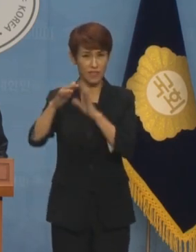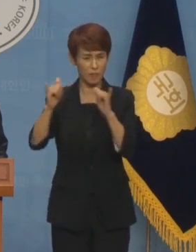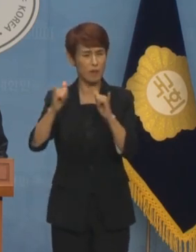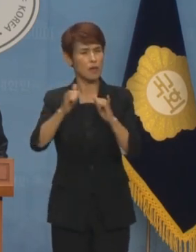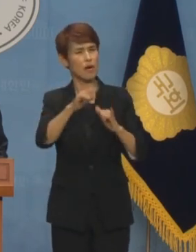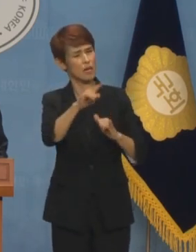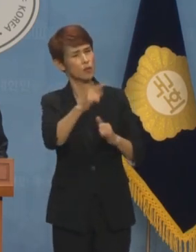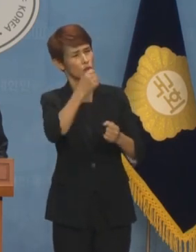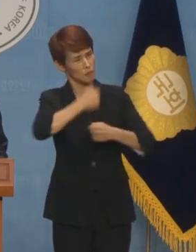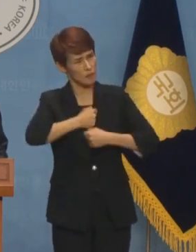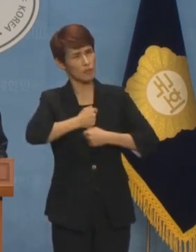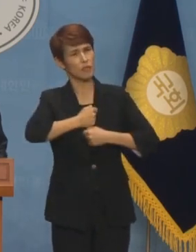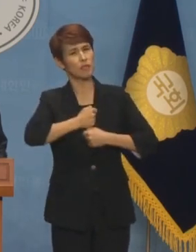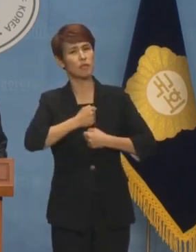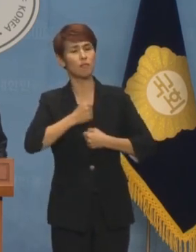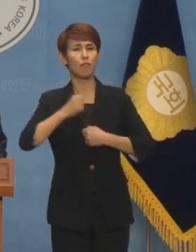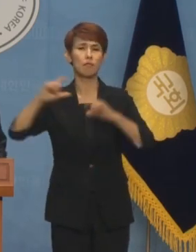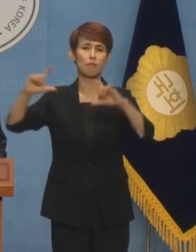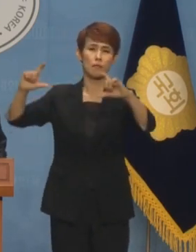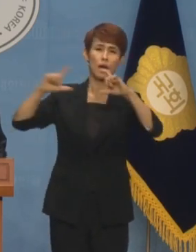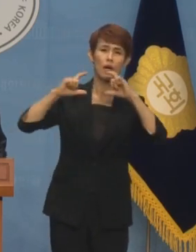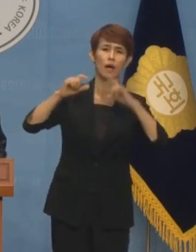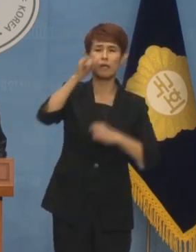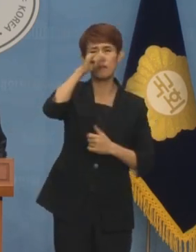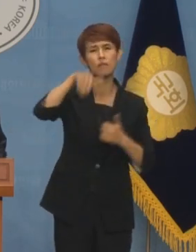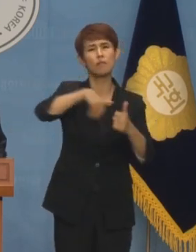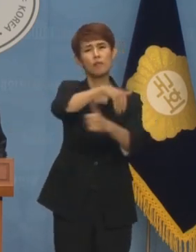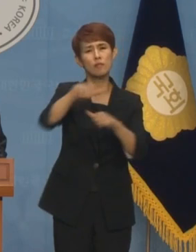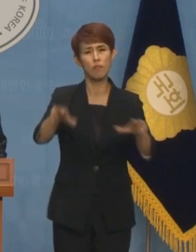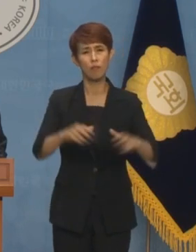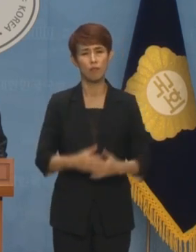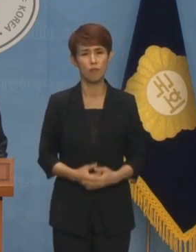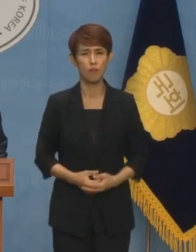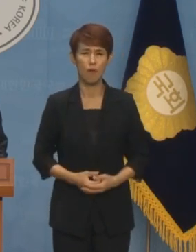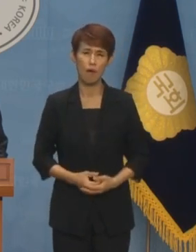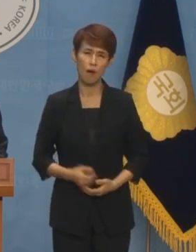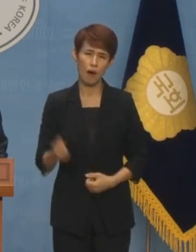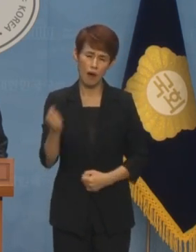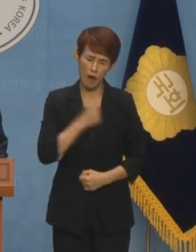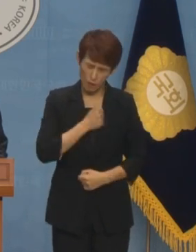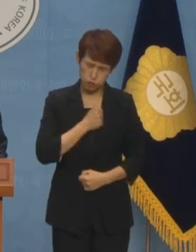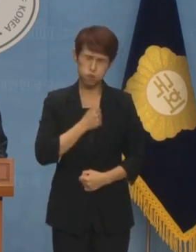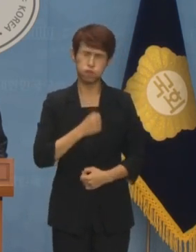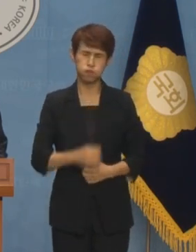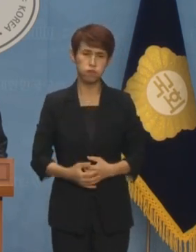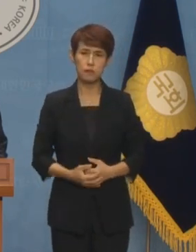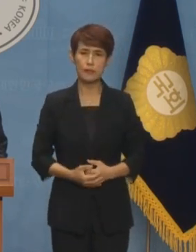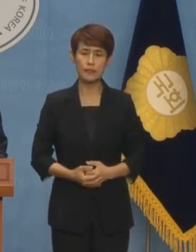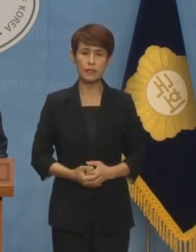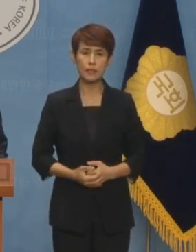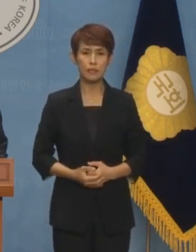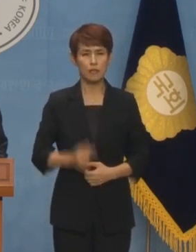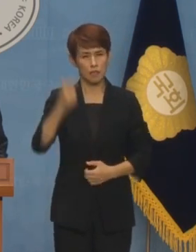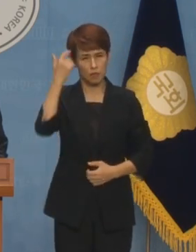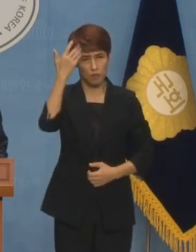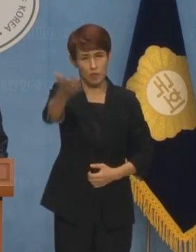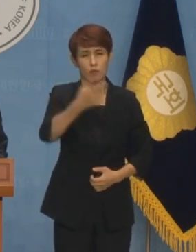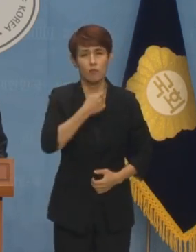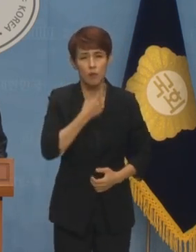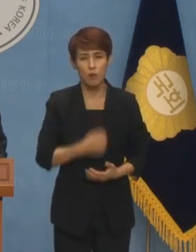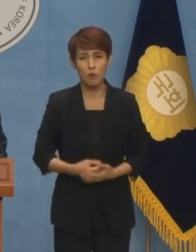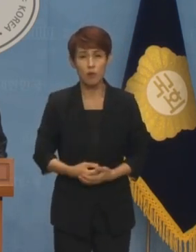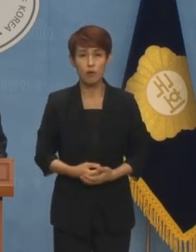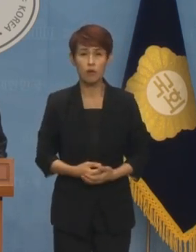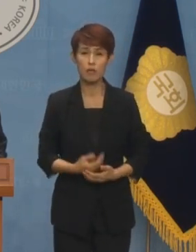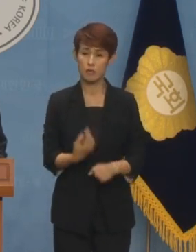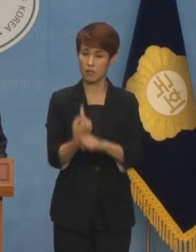개입을 하는 상황이 벌어지고 있는 것입니다. 매우 통탄할 일입니다. 묻겠습니다.